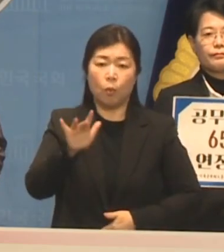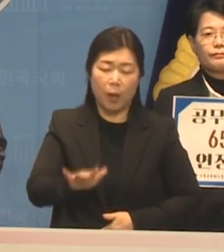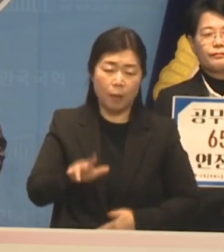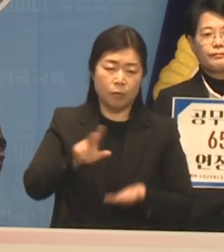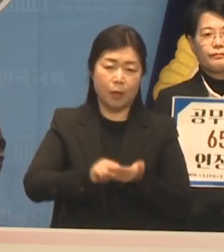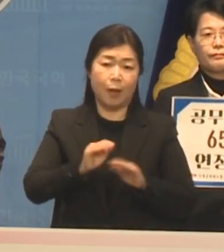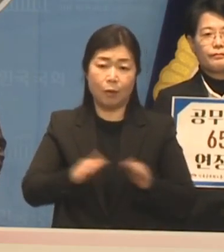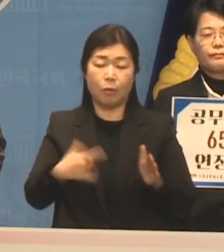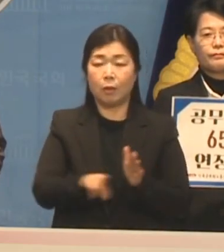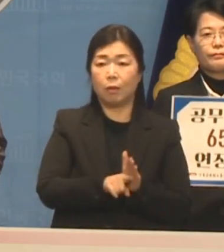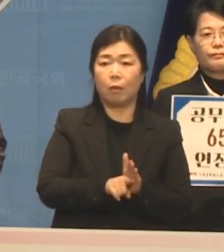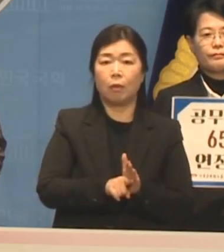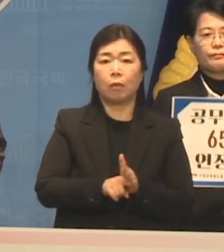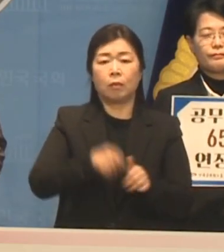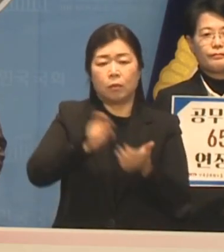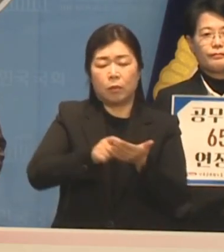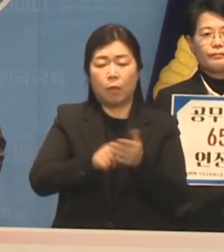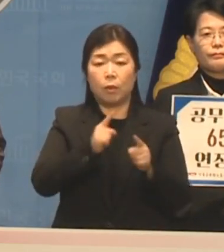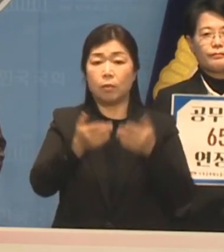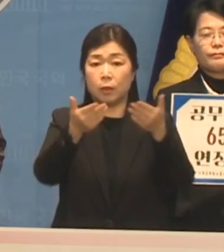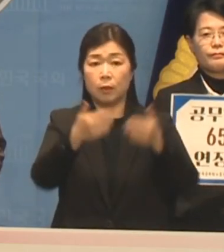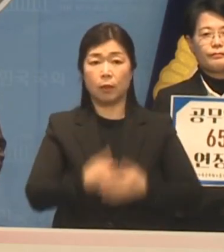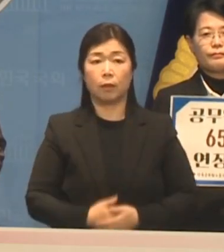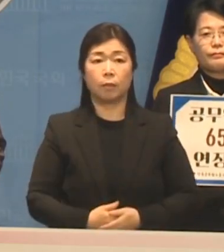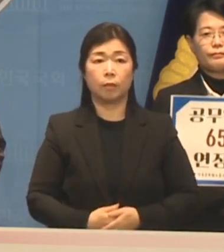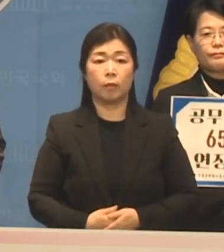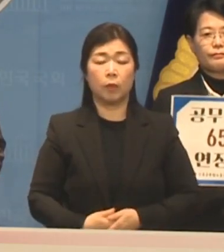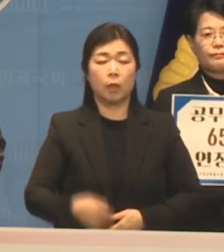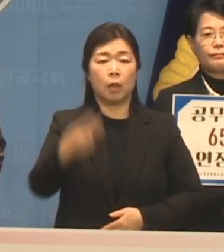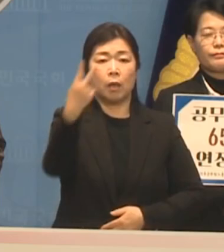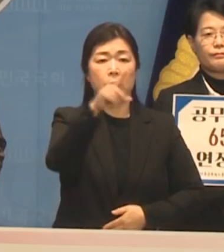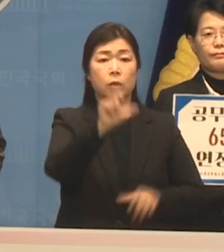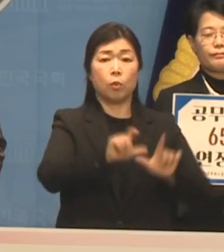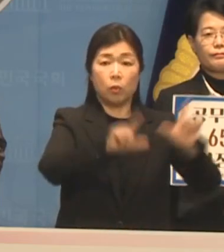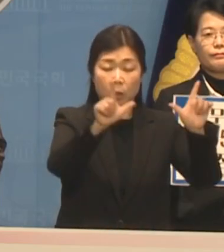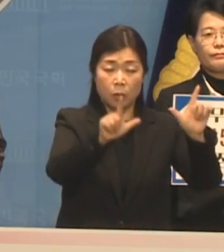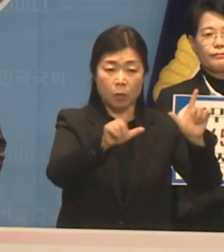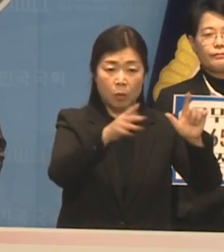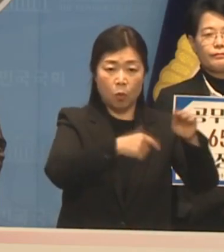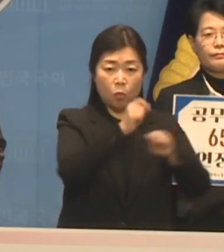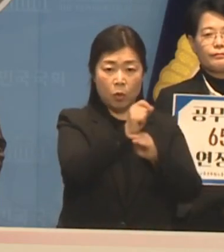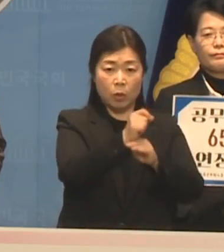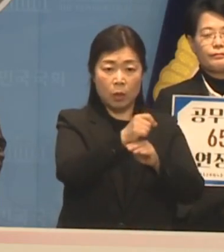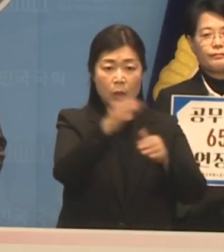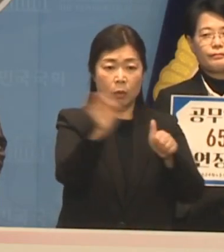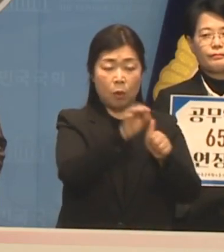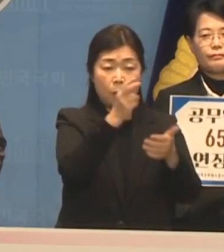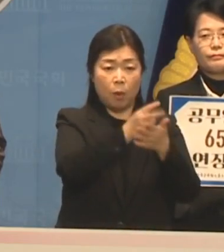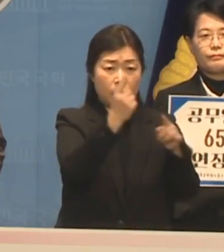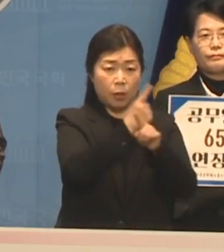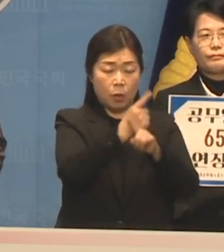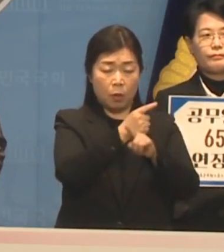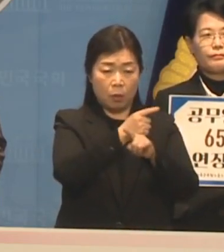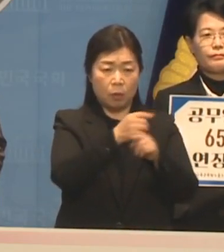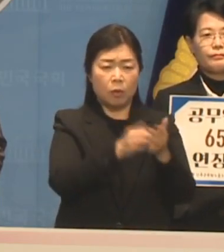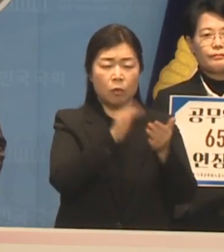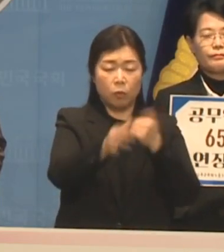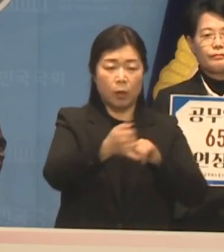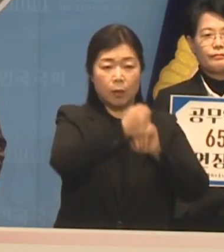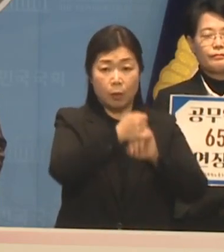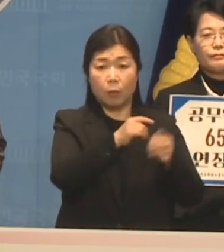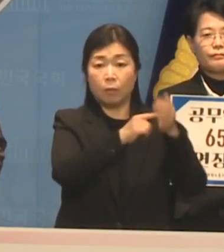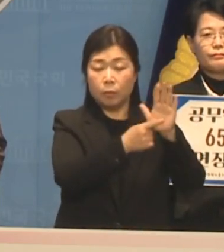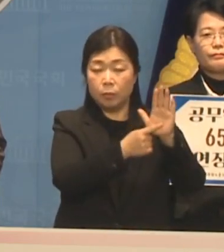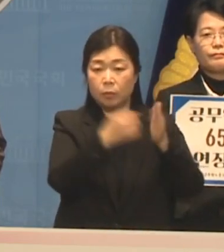이 자리에 섰다. 정부와 국회가 2015년 공무원연금법을 개정하면서 약속한 소득 공백 해소